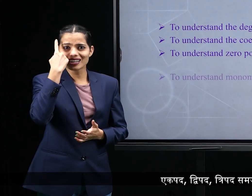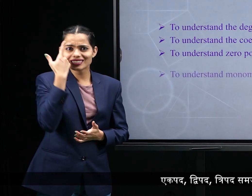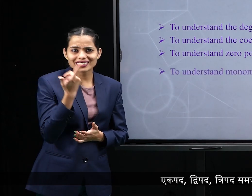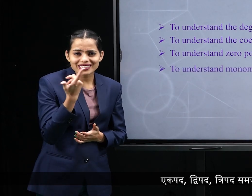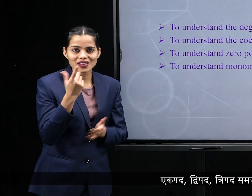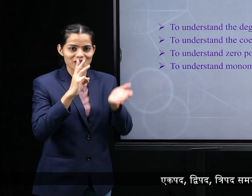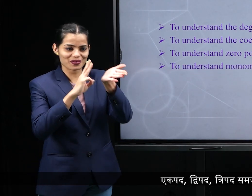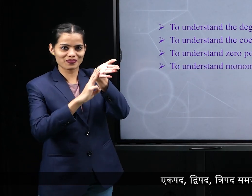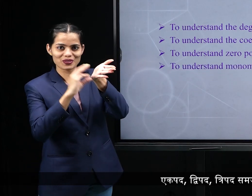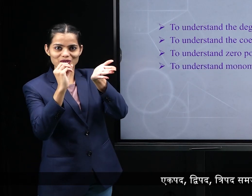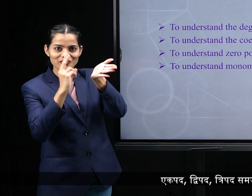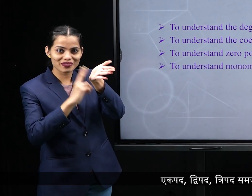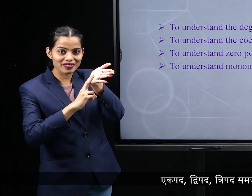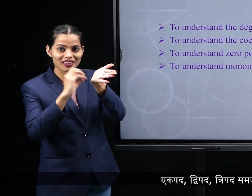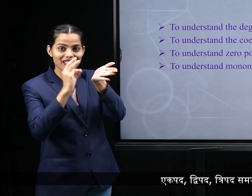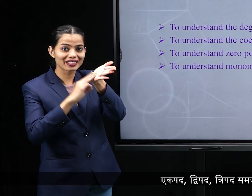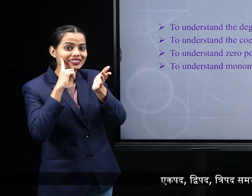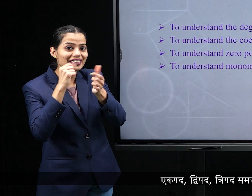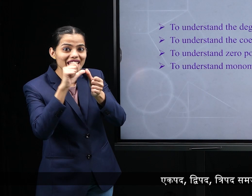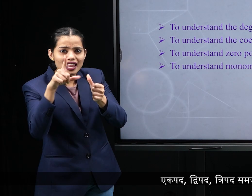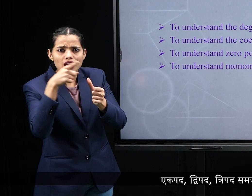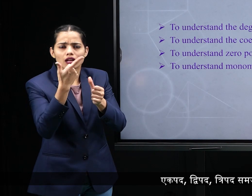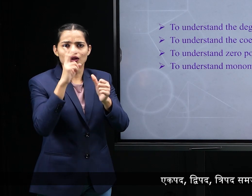एकपद, द्विपद, त्रिपद समजून घेण्यासाठी.